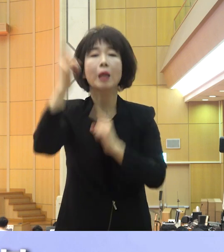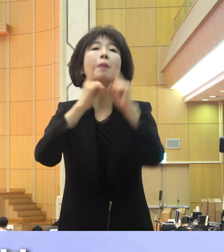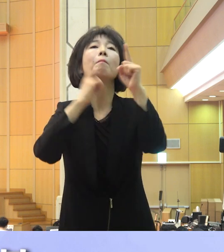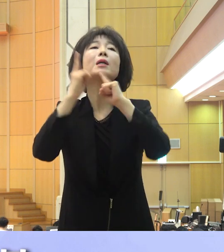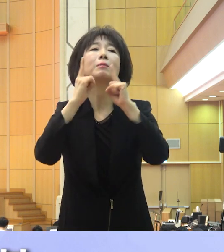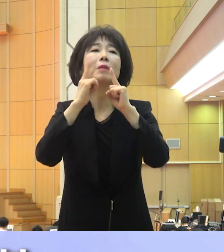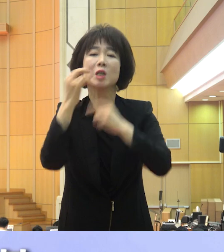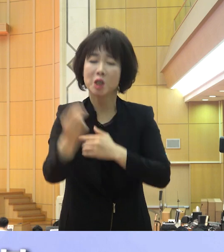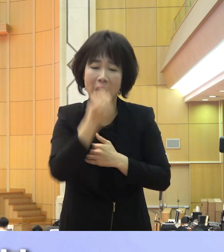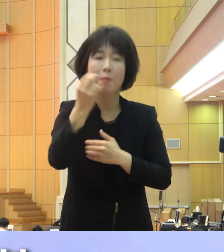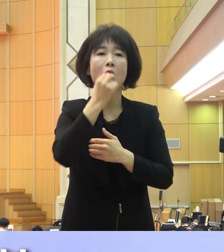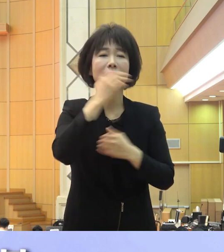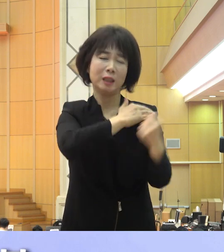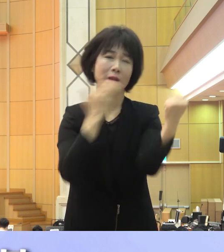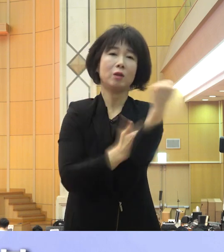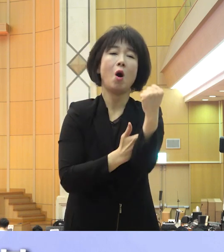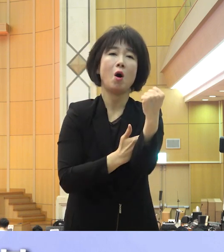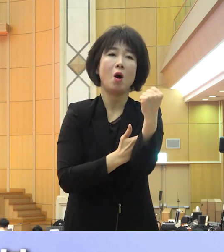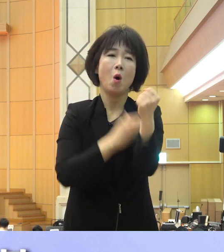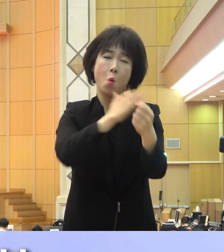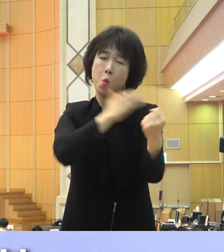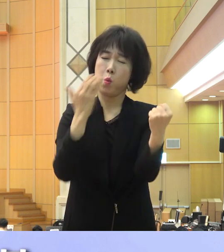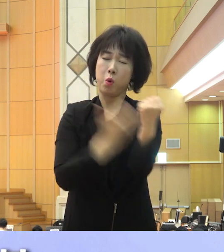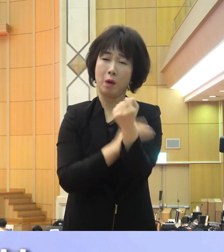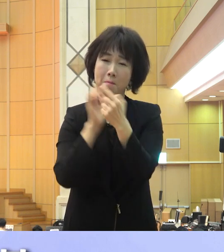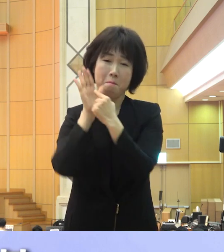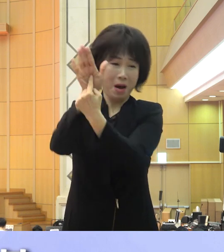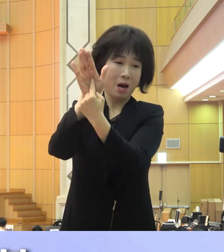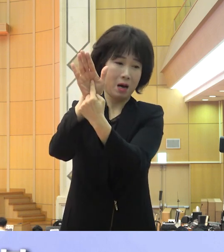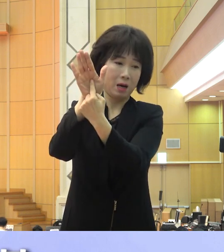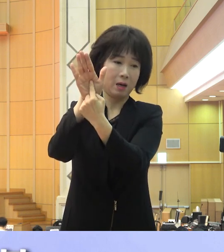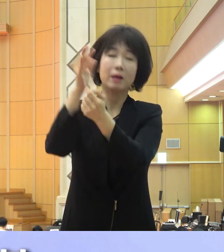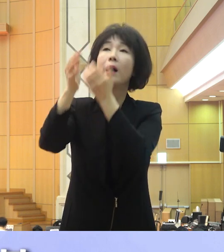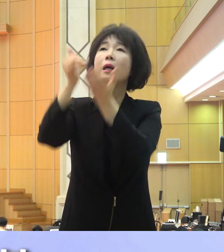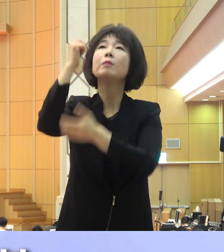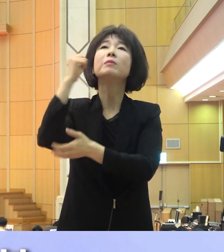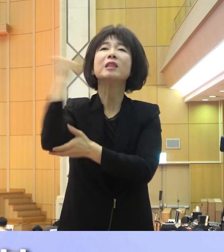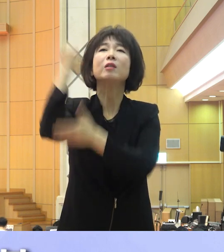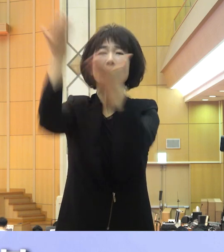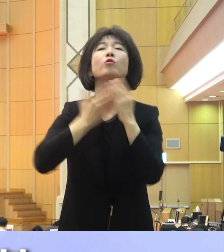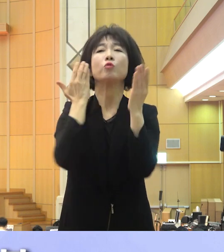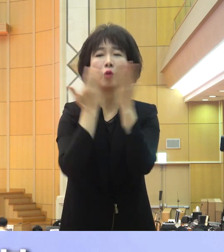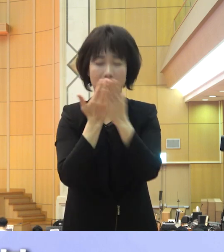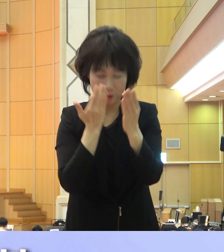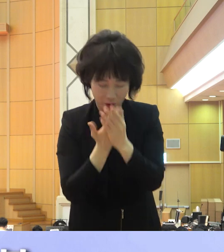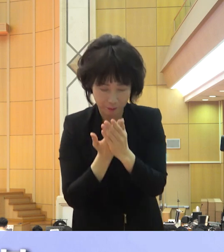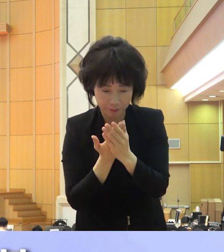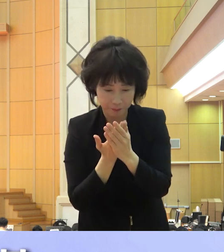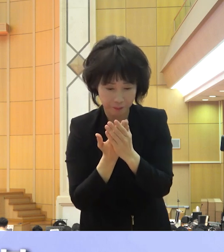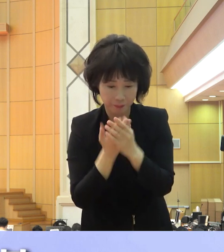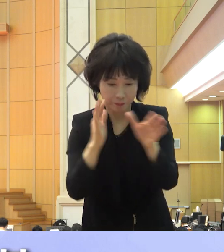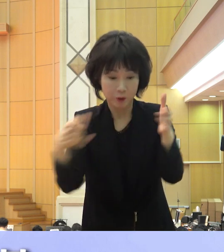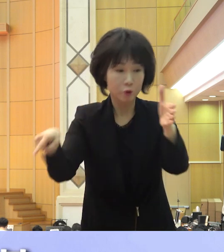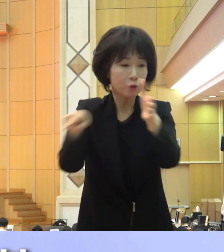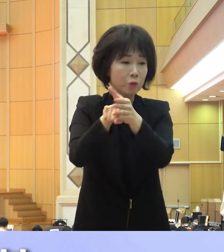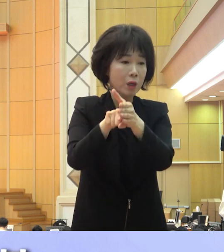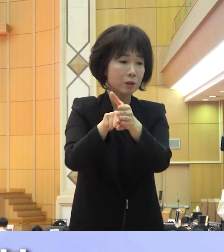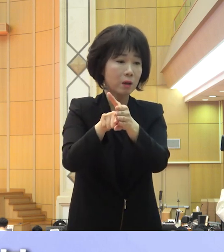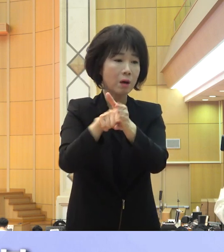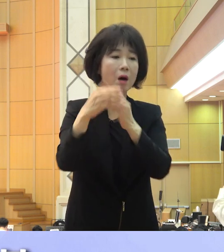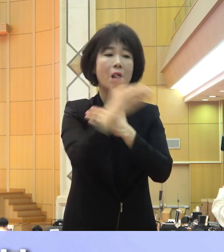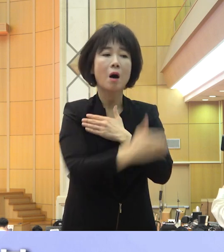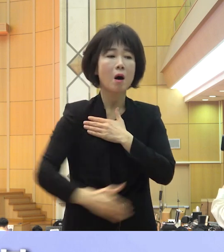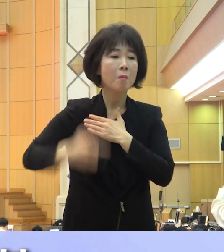말씀으로 생명과 능력과 권세가 나타날 수 있도록 하나님 역사하여 주시옵소서. 이를 위하여